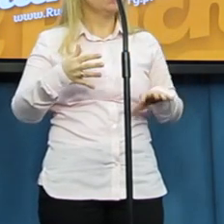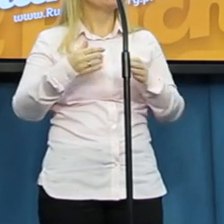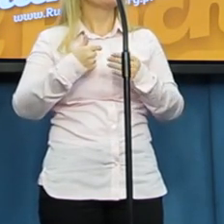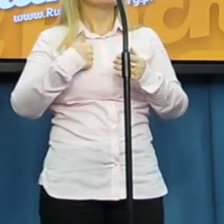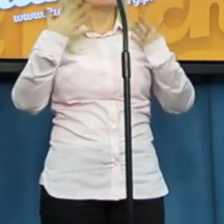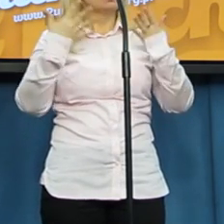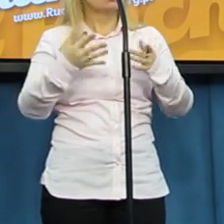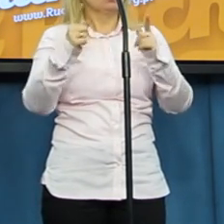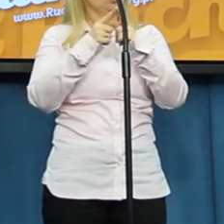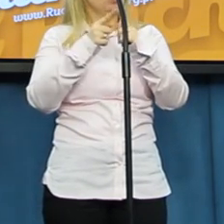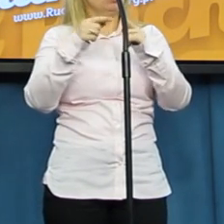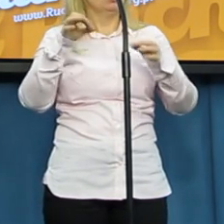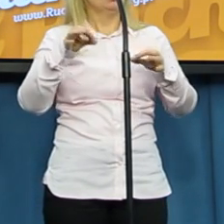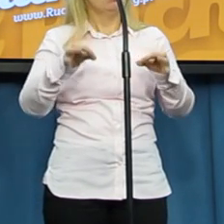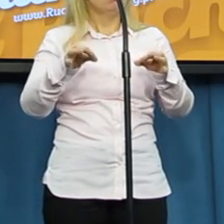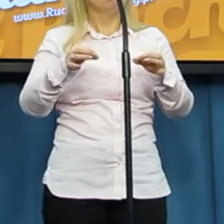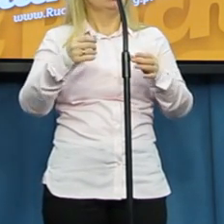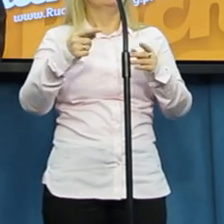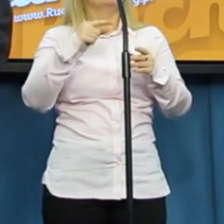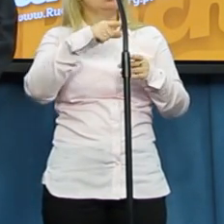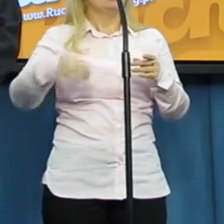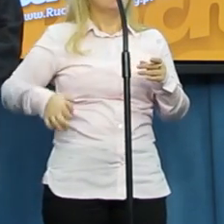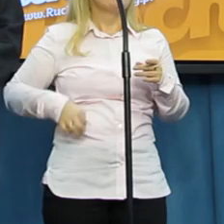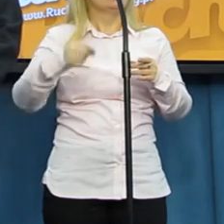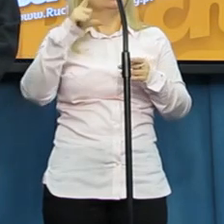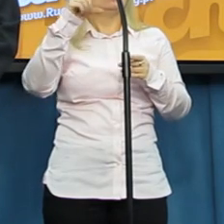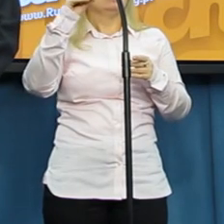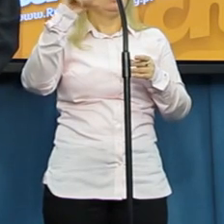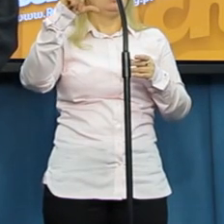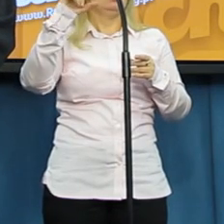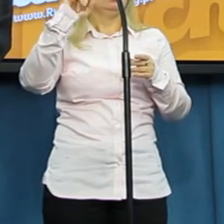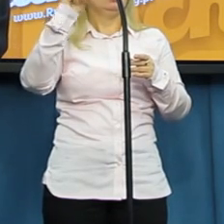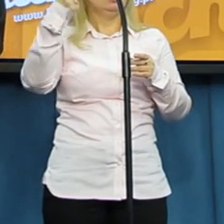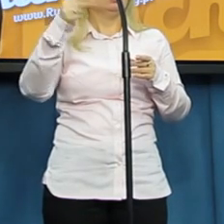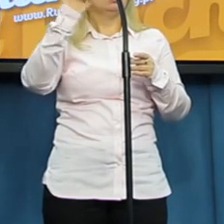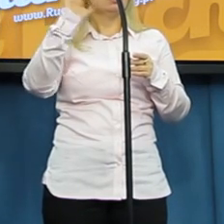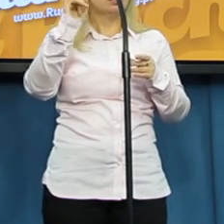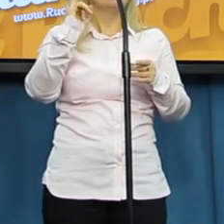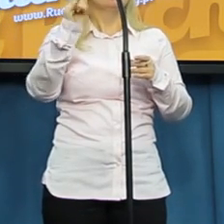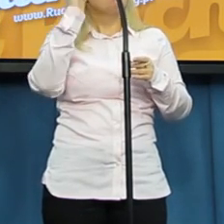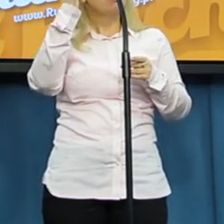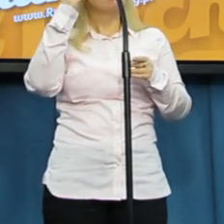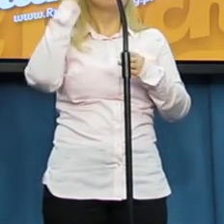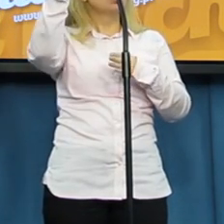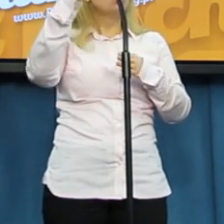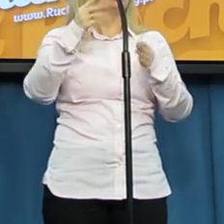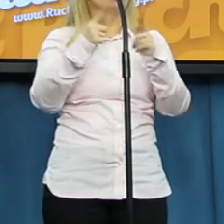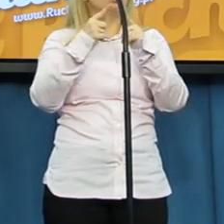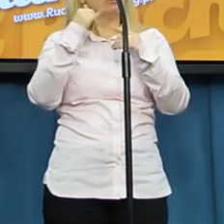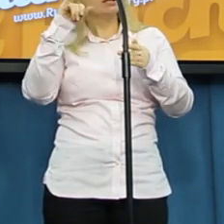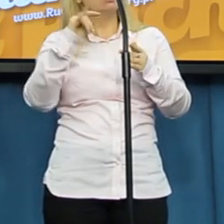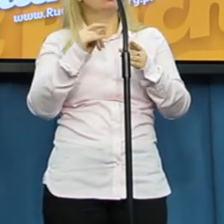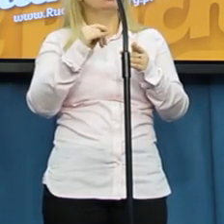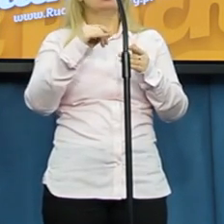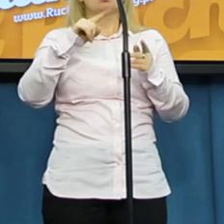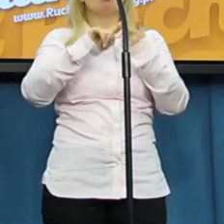Andrzejem Celińskim i z zarządem SDPL-u i będę się spotykał w następnych tygodniach poświątecznych z pozostałymi, mamy to już zaplanowane. Jestem